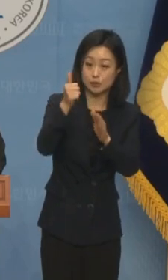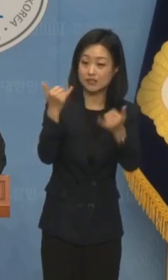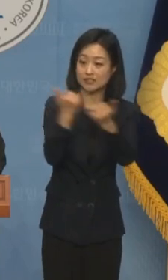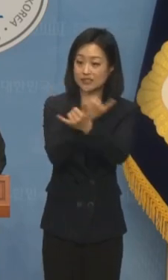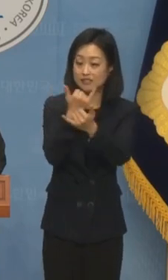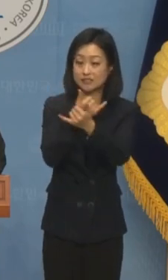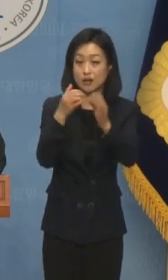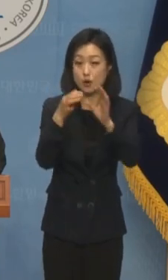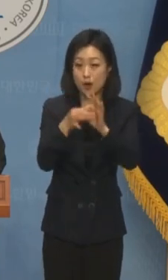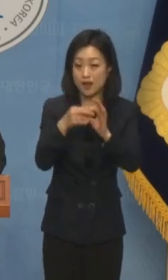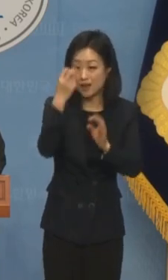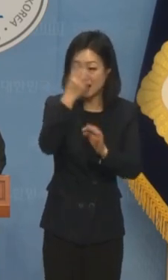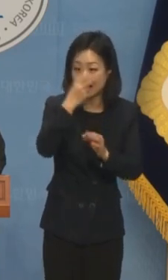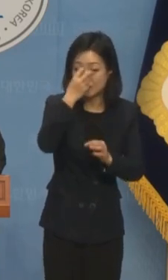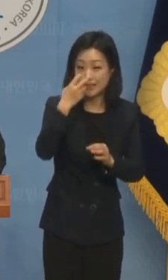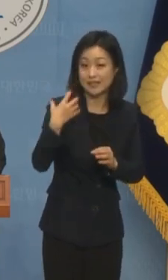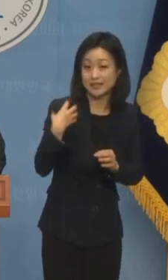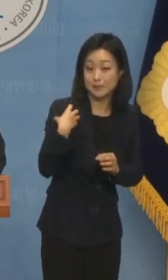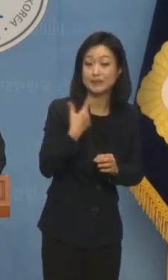친인척 관리를 담당했던